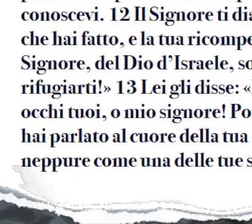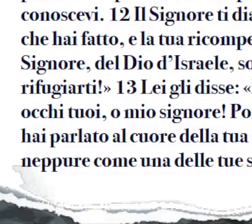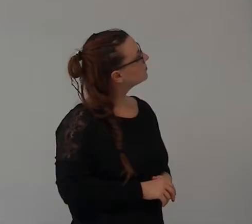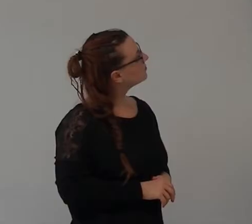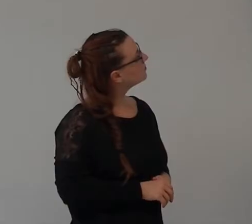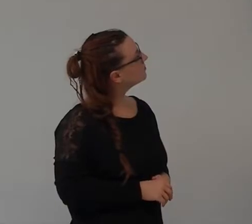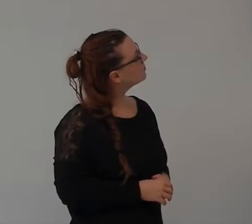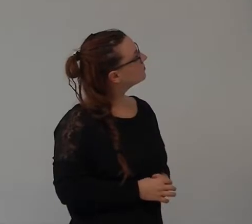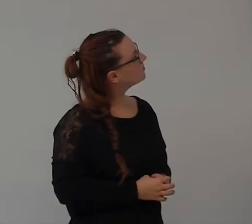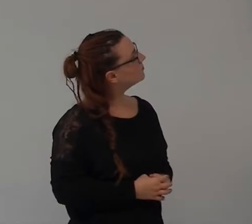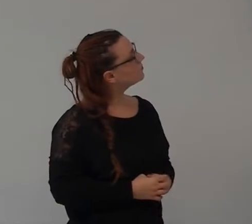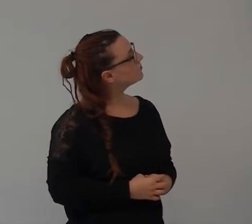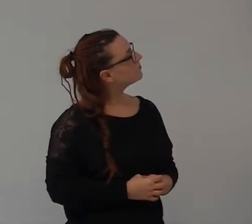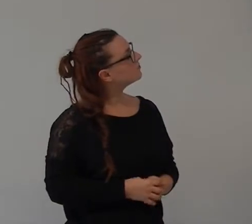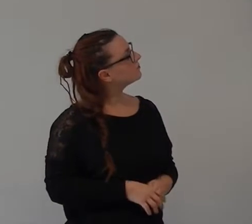tue serve.